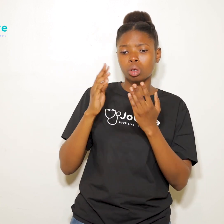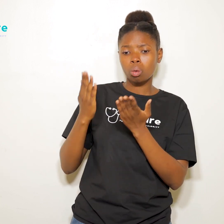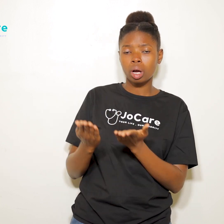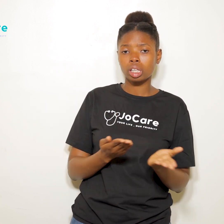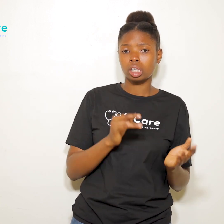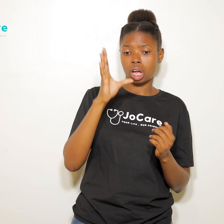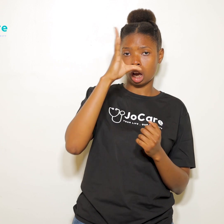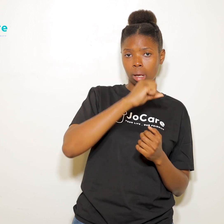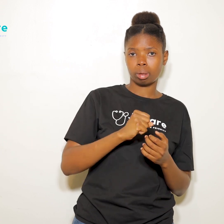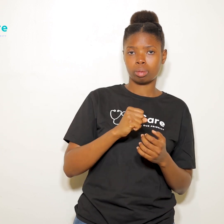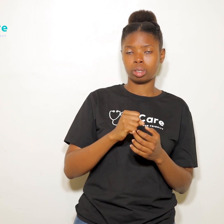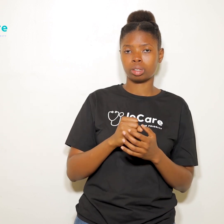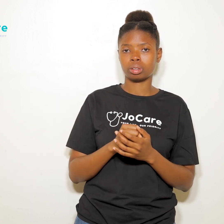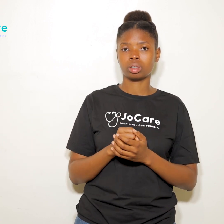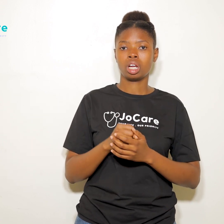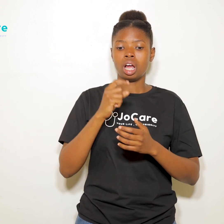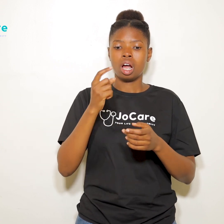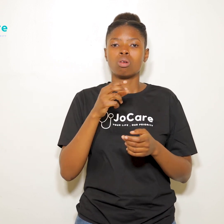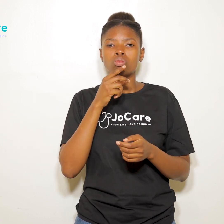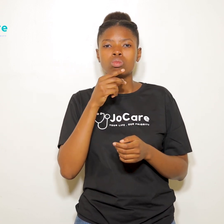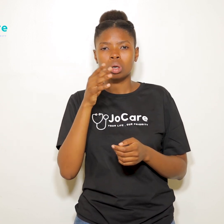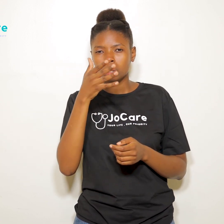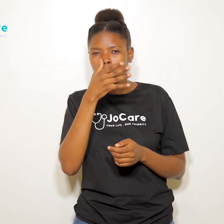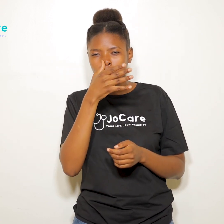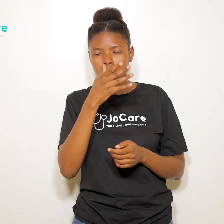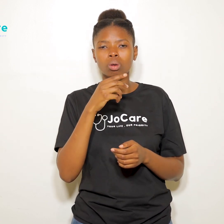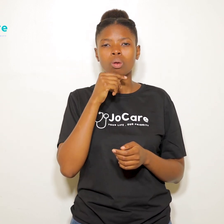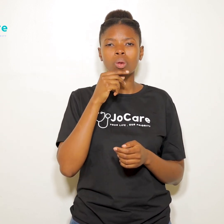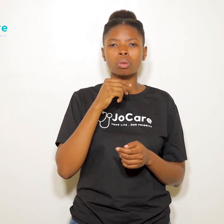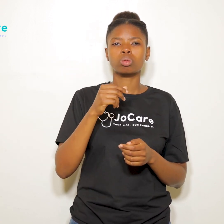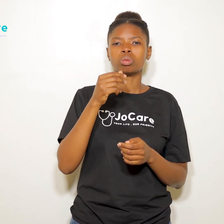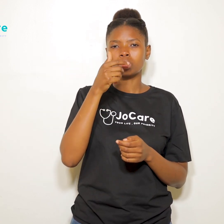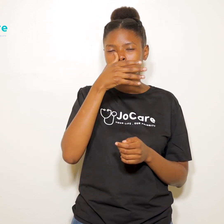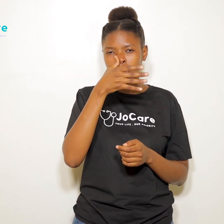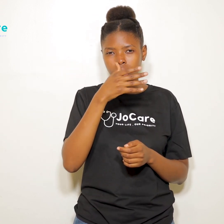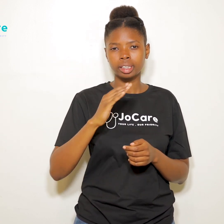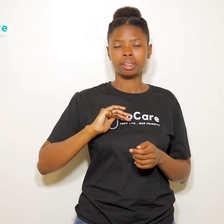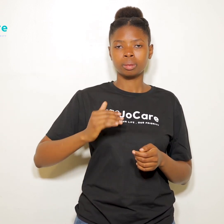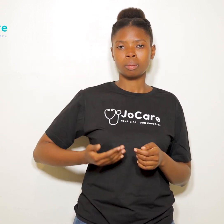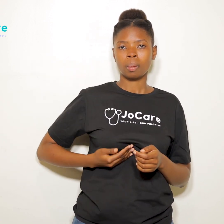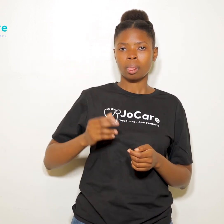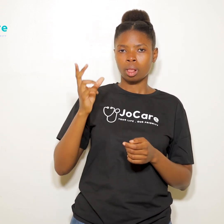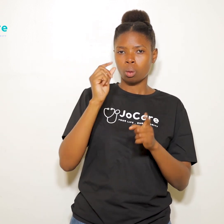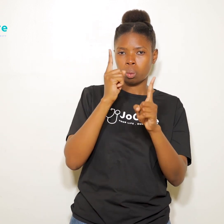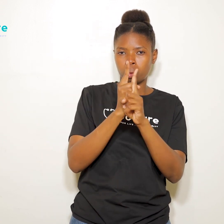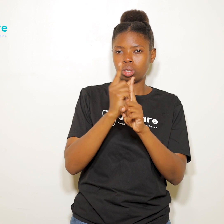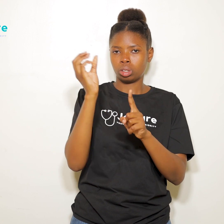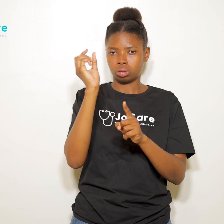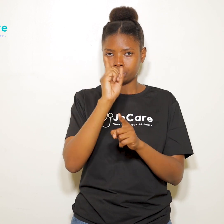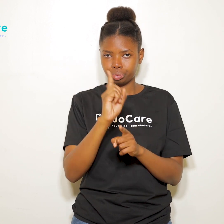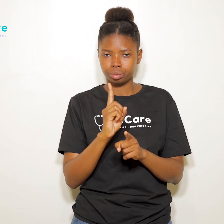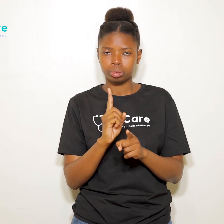cyangwa hatabayeho guhura kw'iyo ntangangabo n'intangangore, noneho ibyo ngibyo akaba ibyo byongera gusohoka ukundi kwezi kukaba kuratangiye.